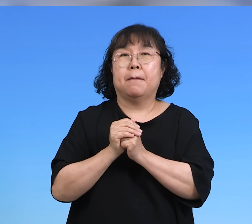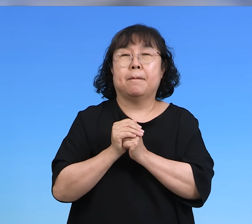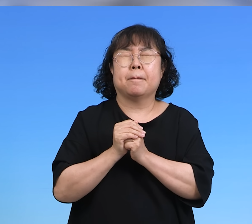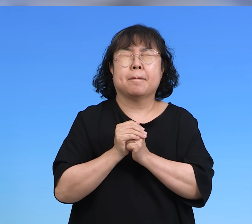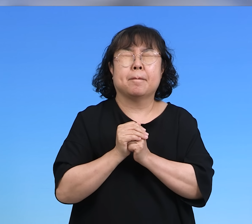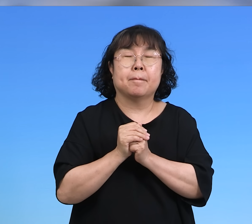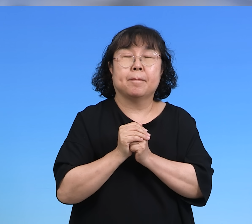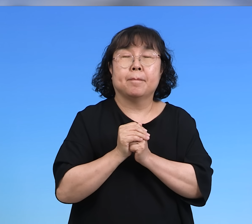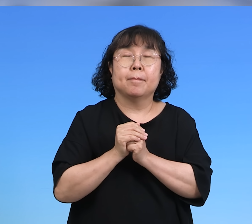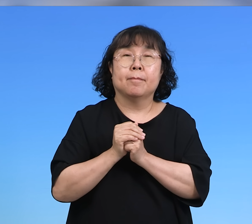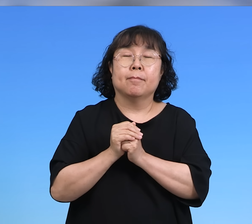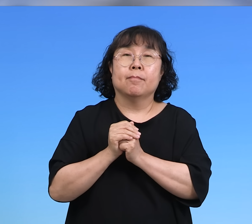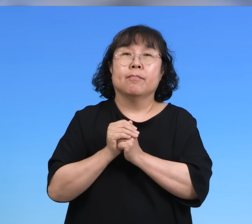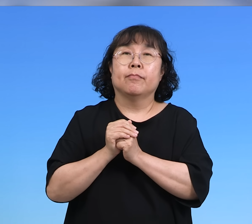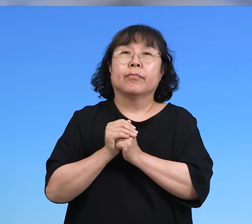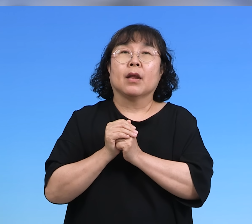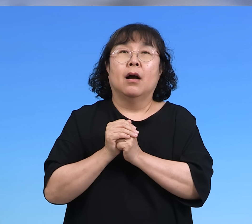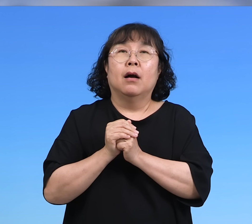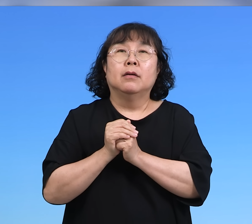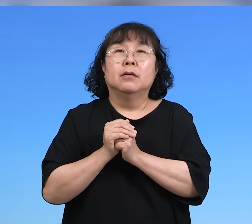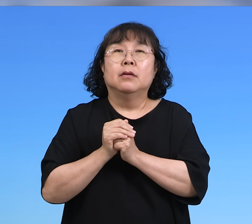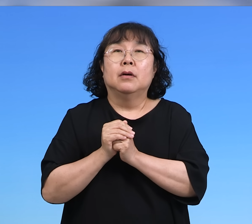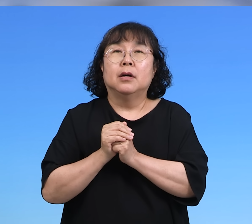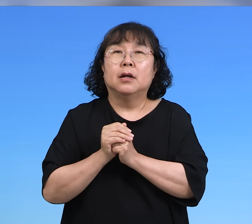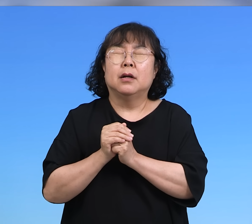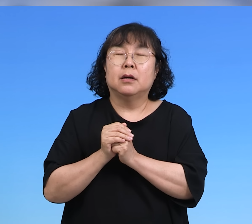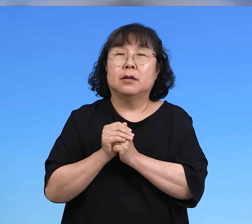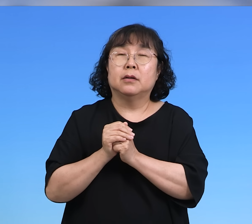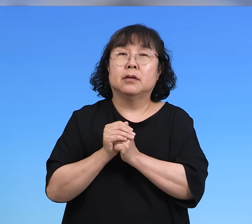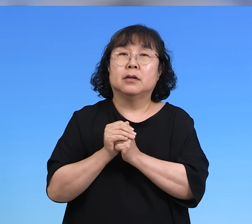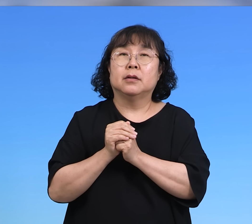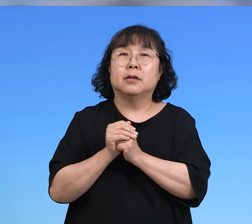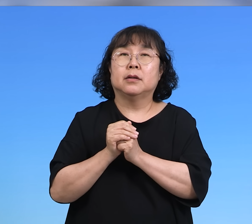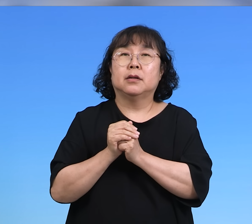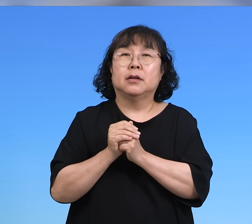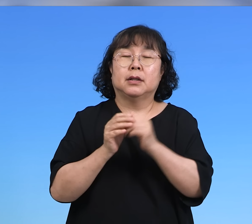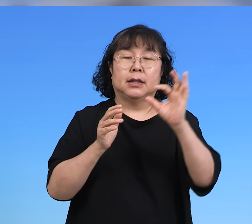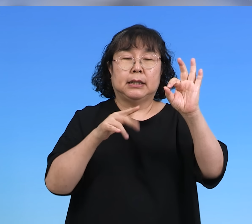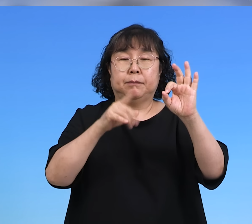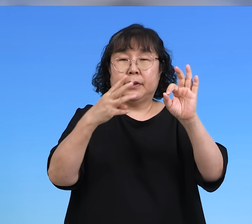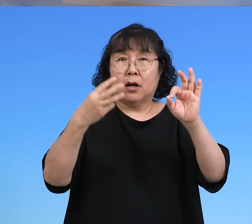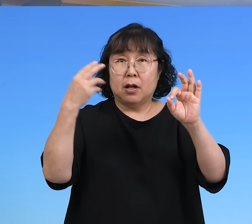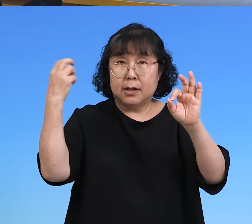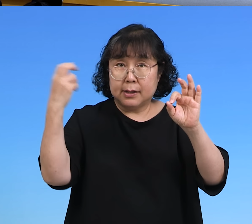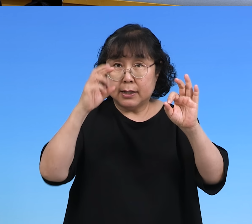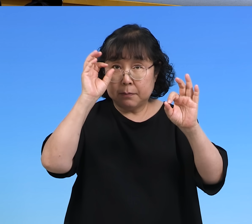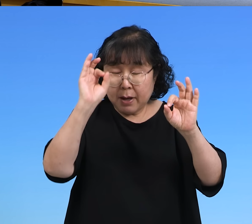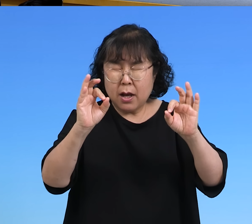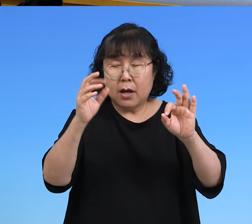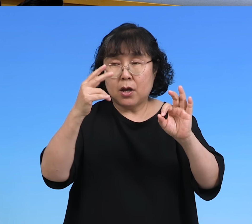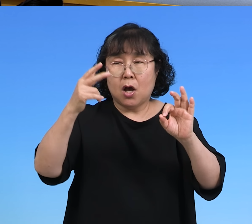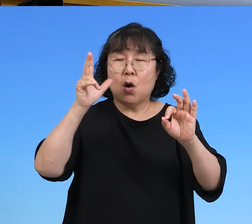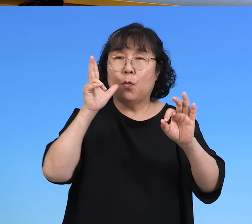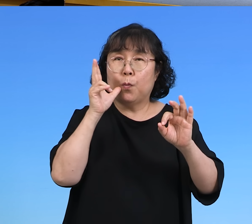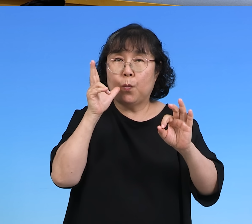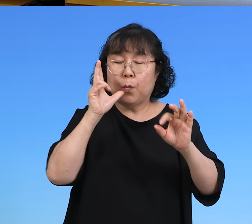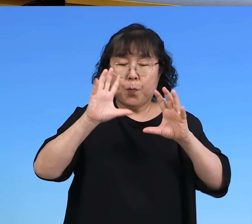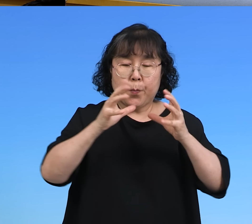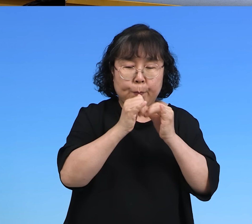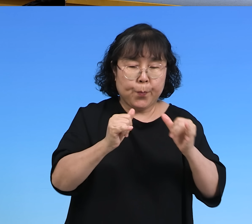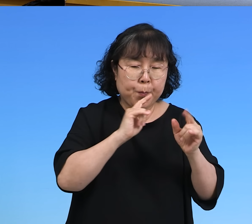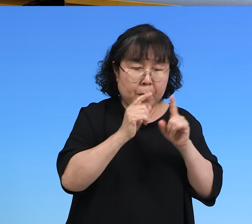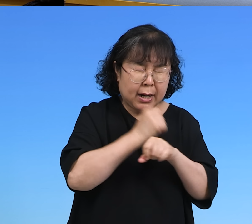침묵은 금이다, 이걸 강조하는 메시지가 아니고요, 그 뒤에까지 한번 다시 보세요. 10절을 다시 한번 보십시오. 여호수아가